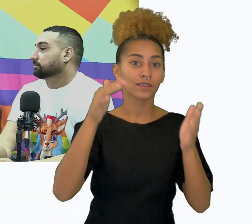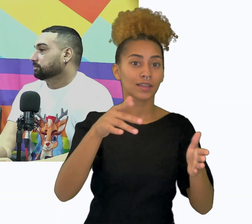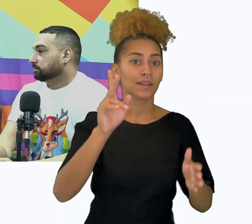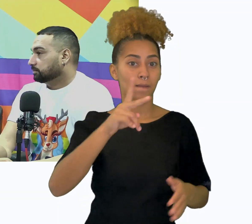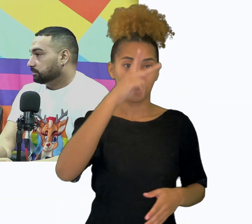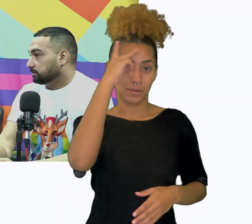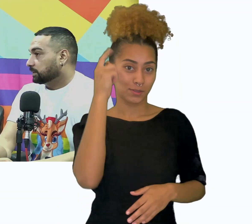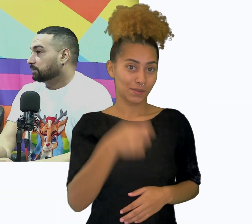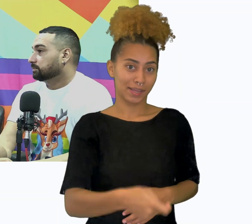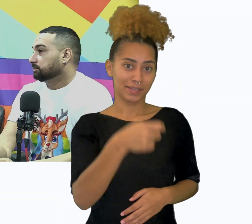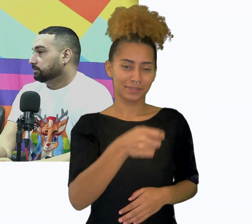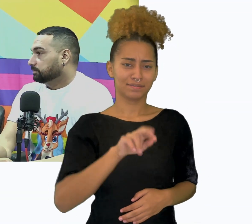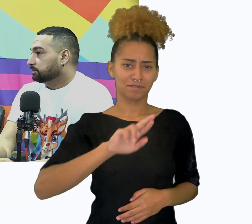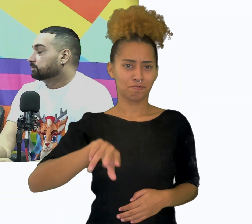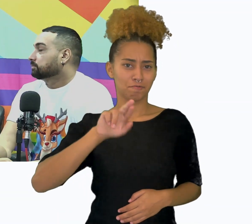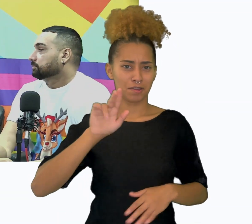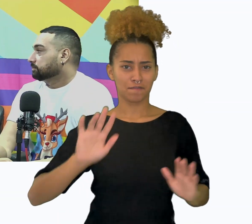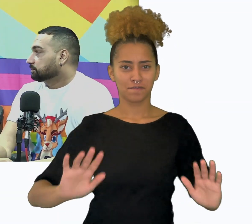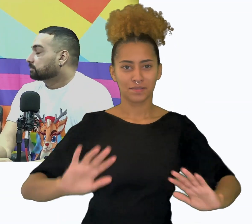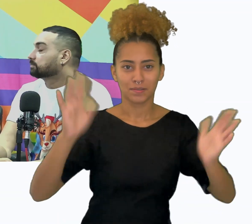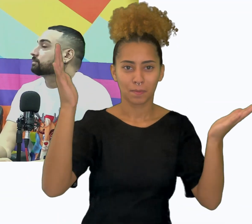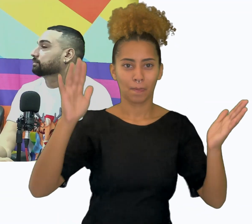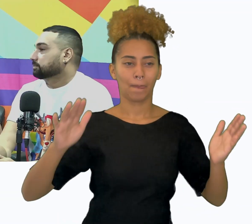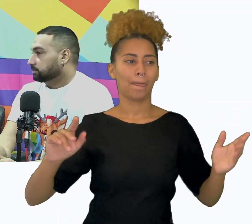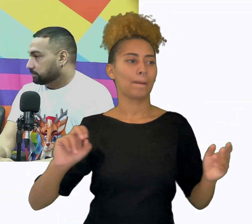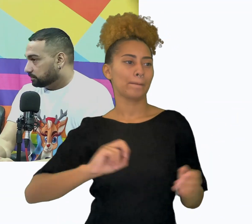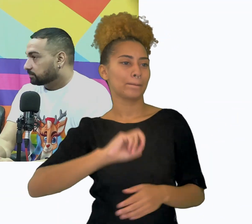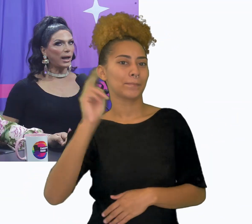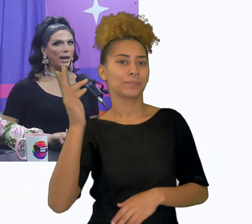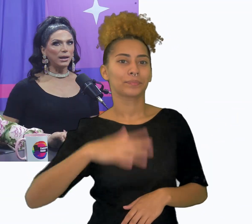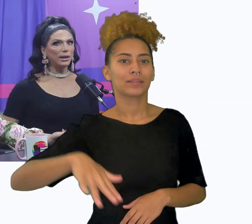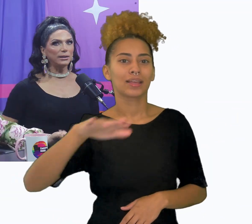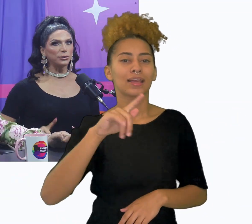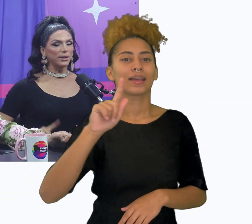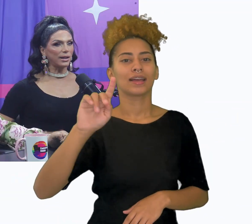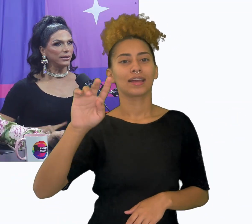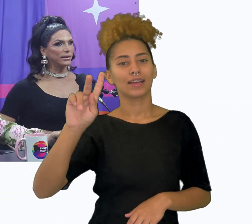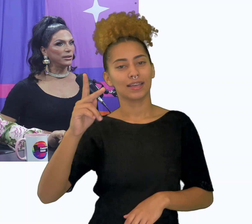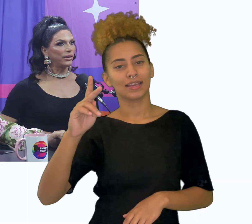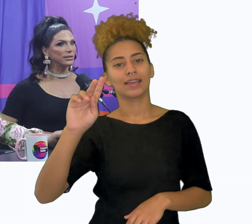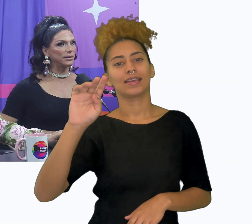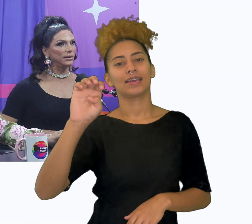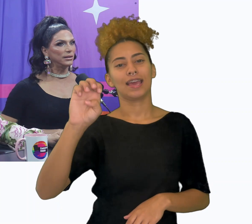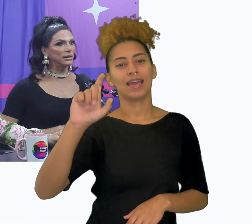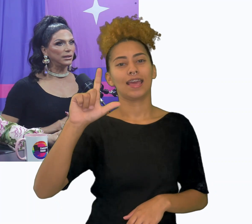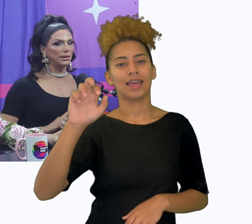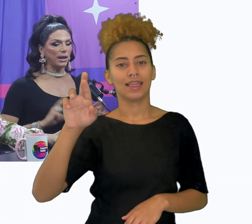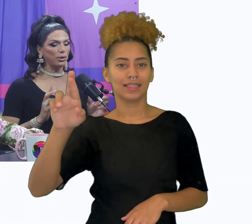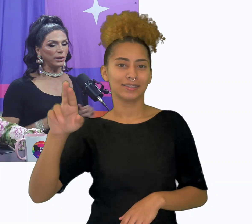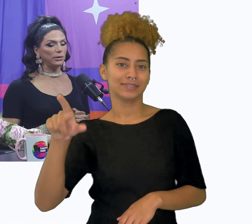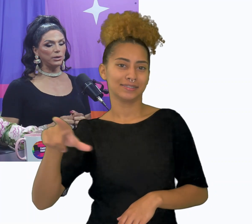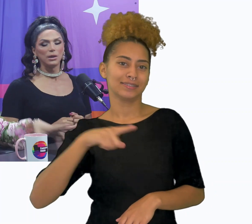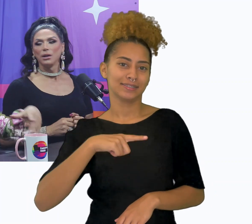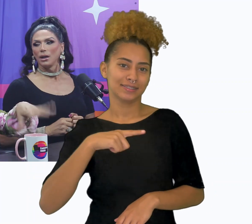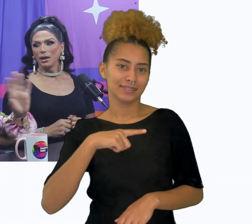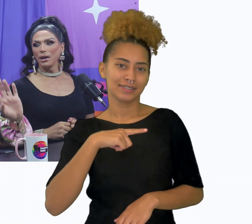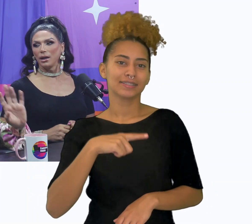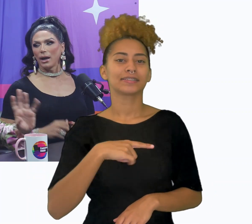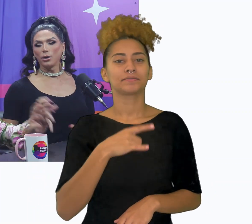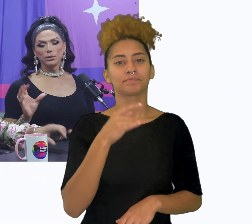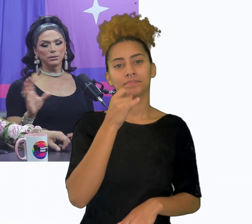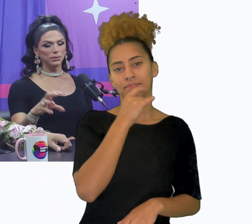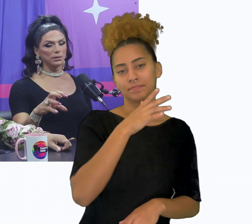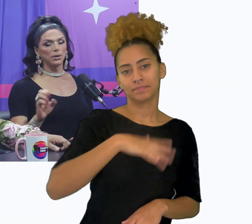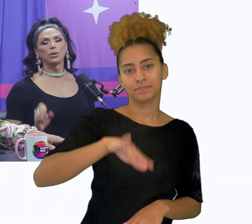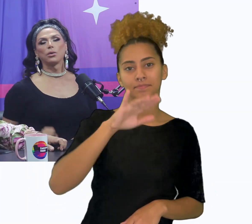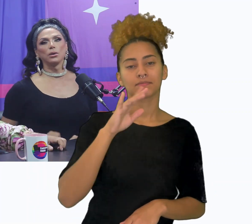Não era para boate, né? Não era para... Era o público do Geller, das churrascarias que ele fazia. Que aí da hotelaria de Fortaleza,